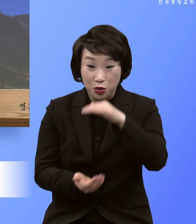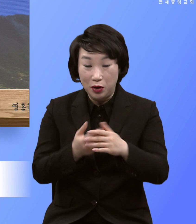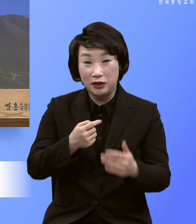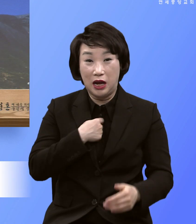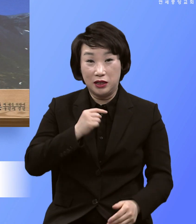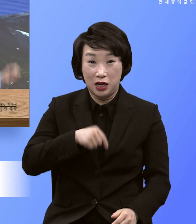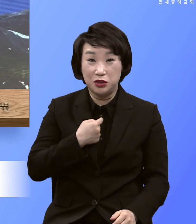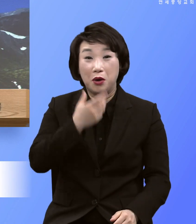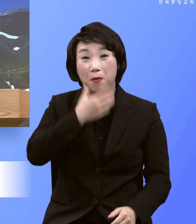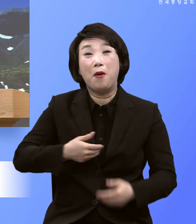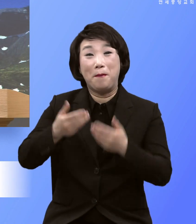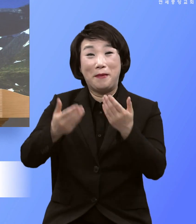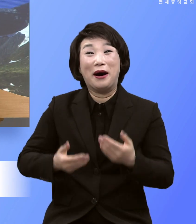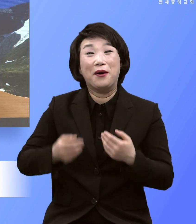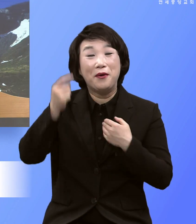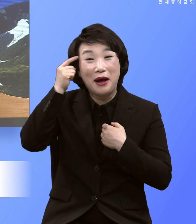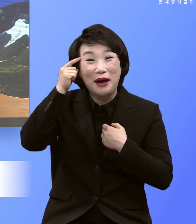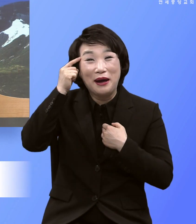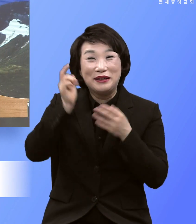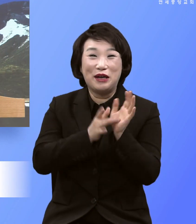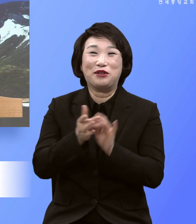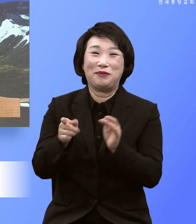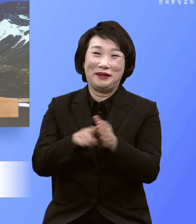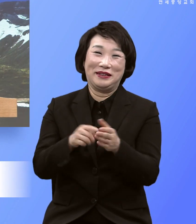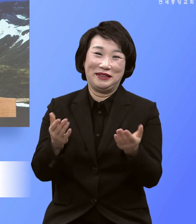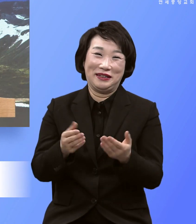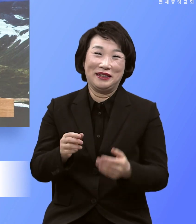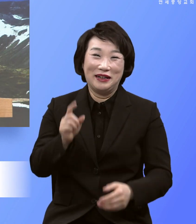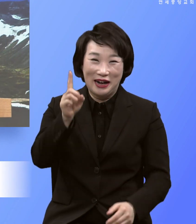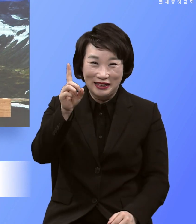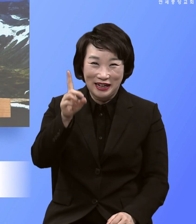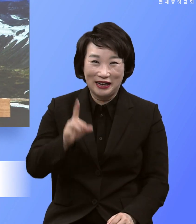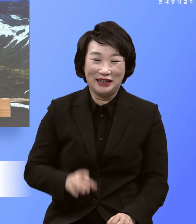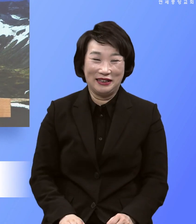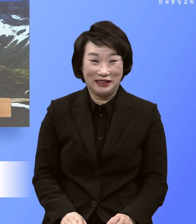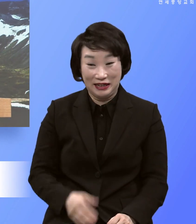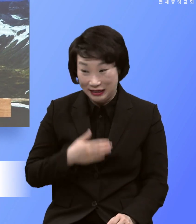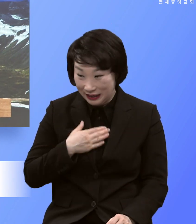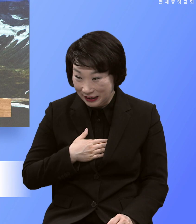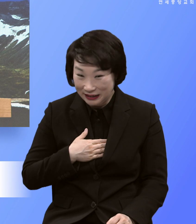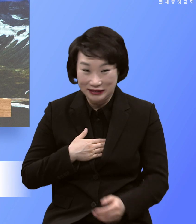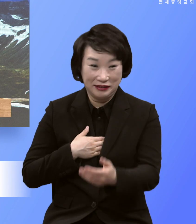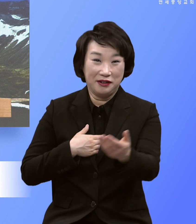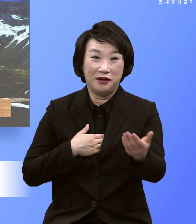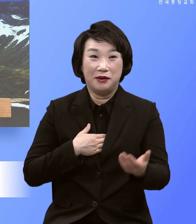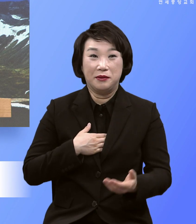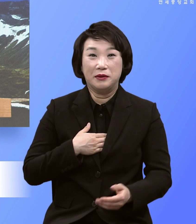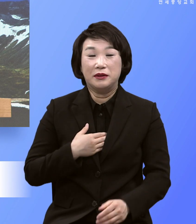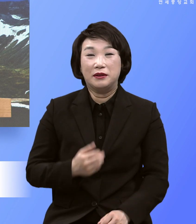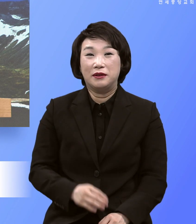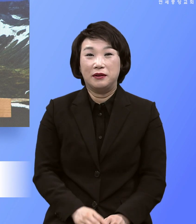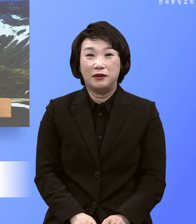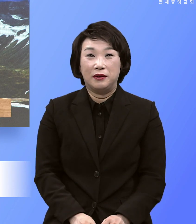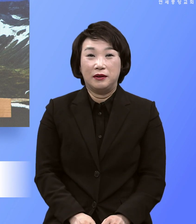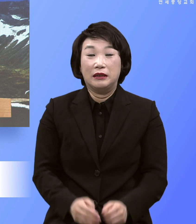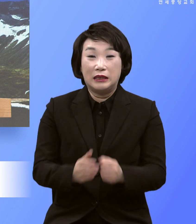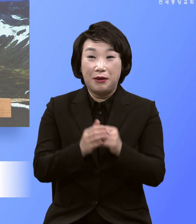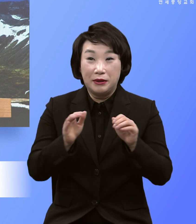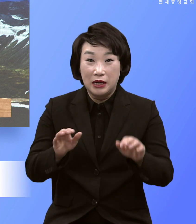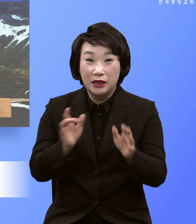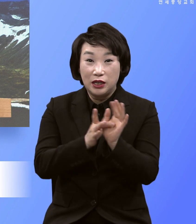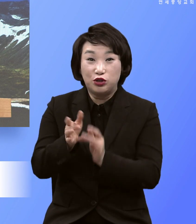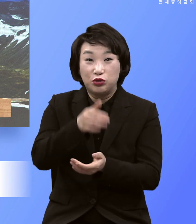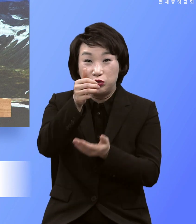나를 축복하는 것은 예수 믿는 것이라 이 말. 이해가 되십니까? 그러므로